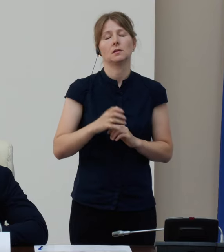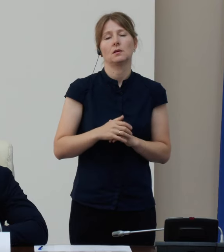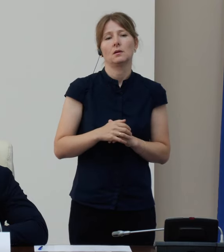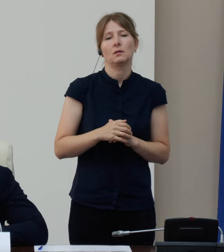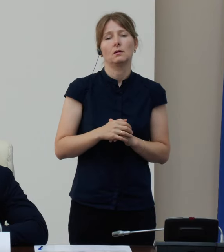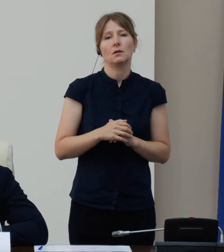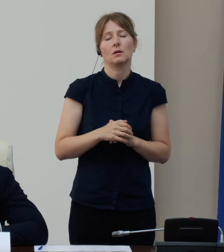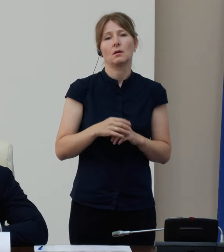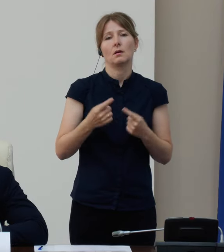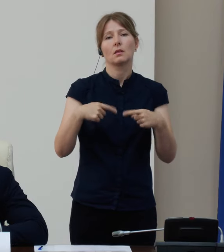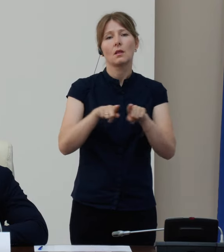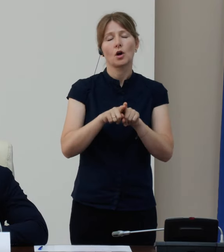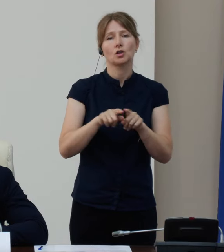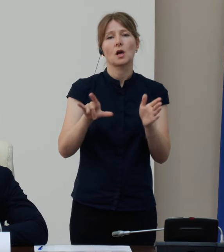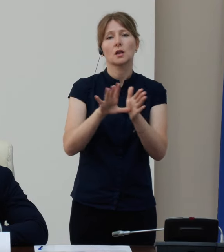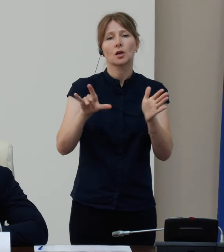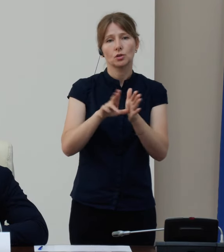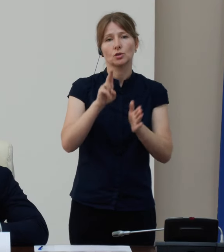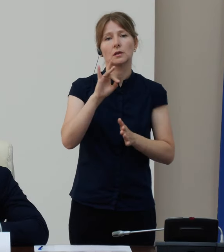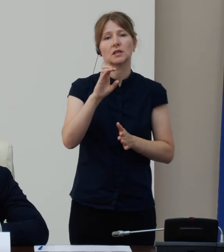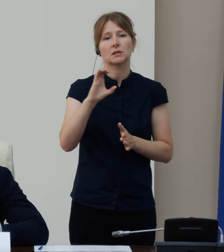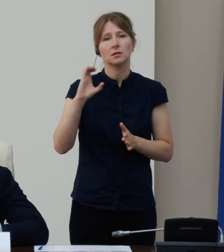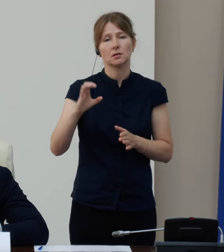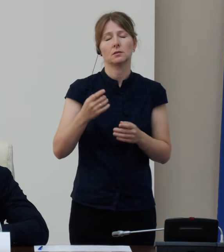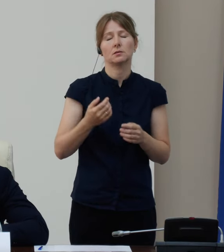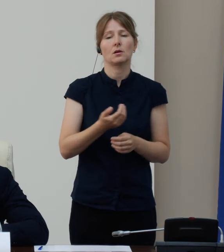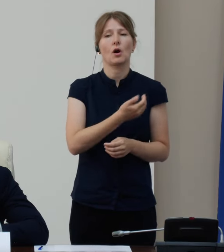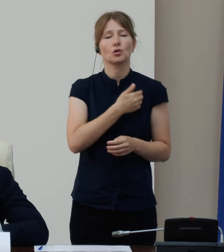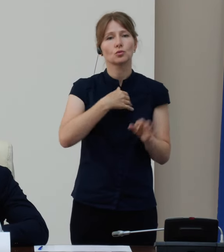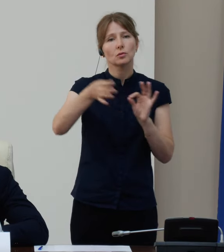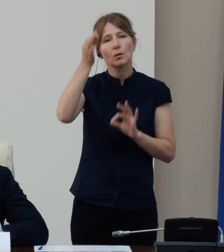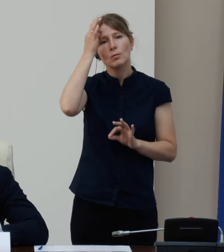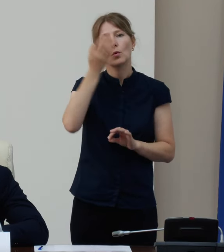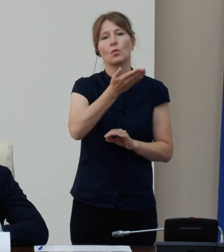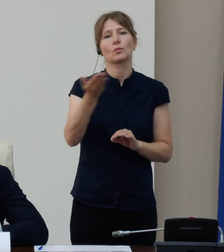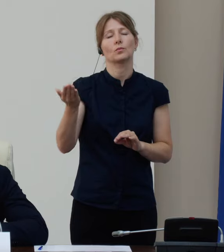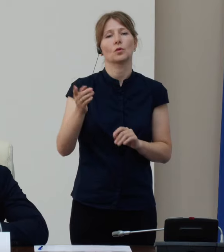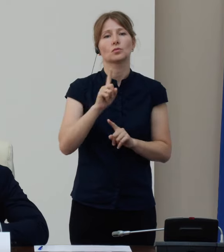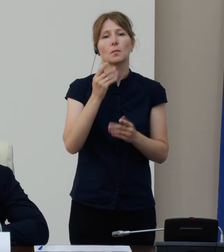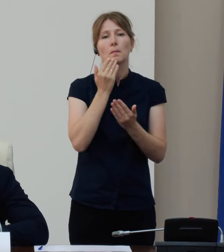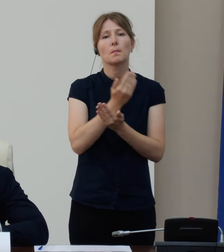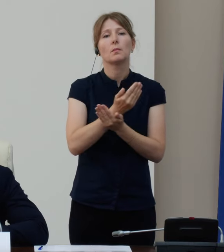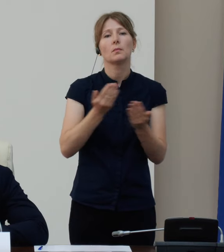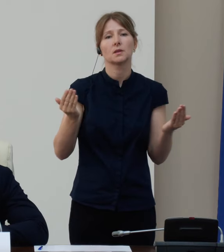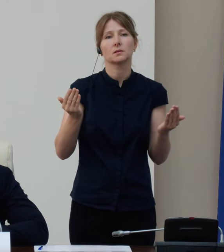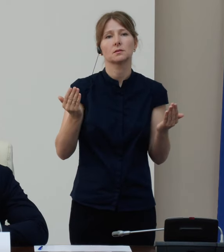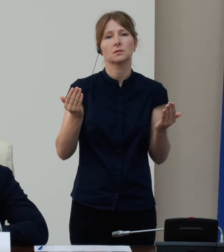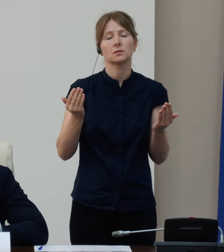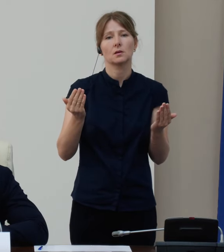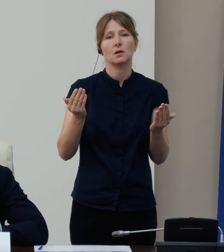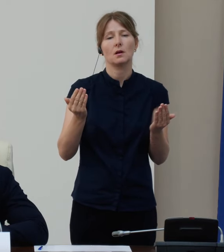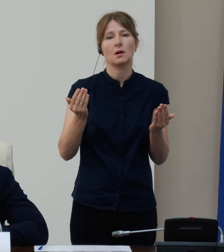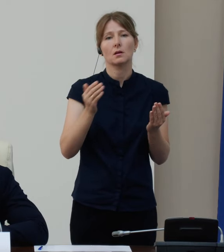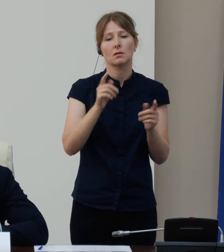criza energetică. Vreau să vă readuc aminte că în ultima